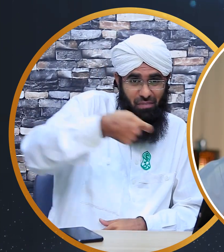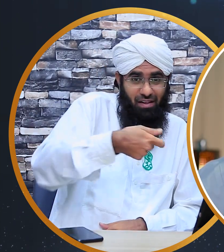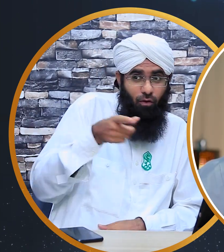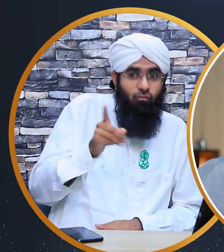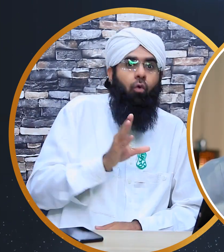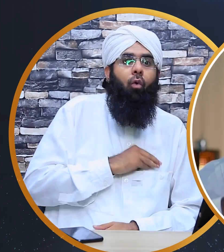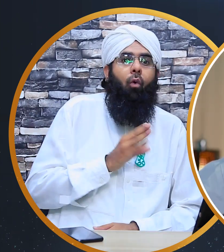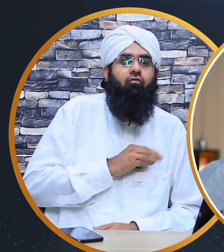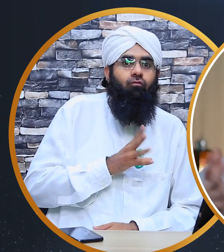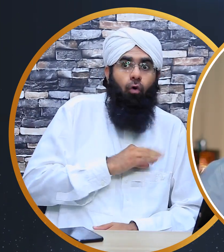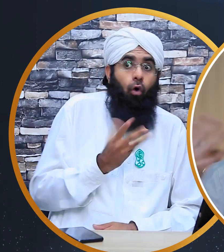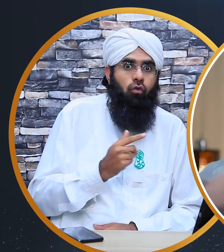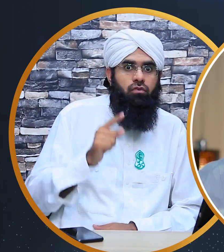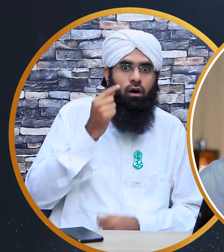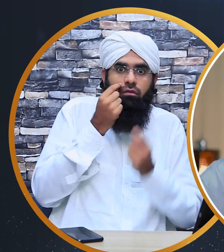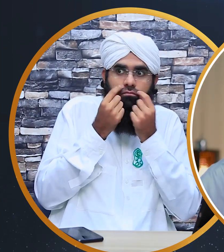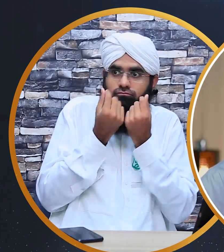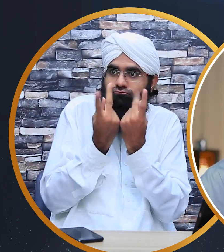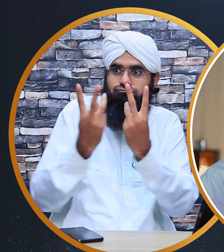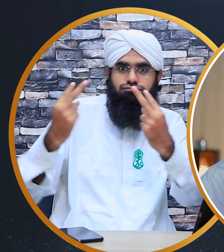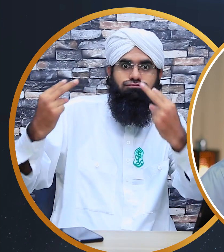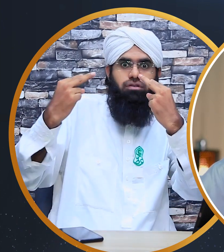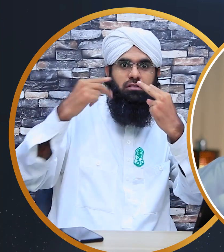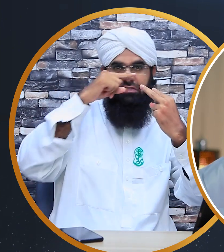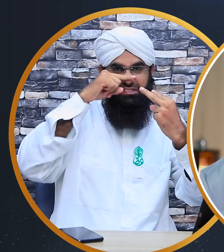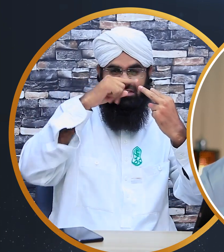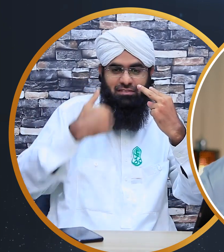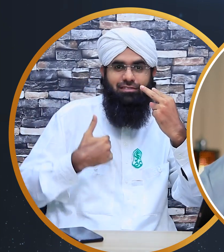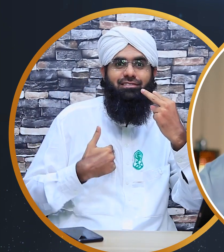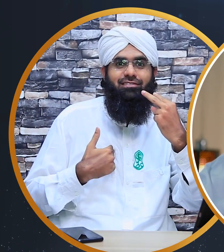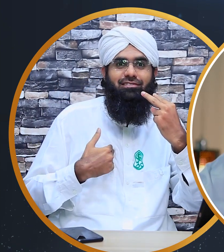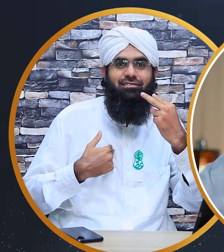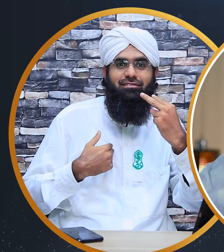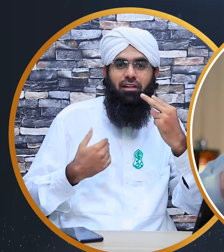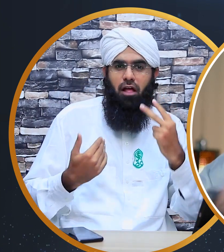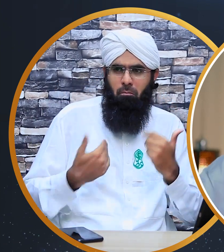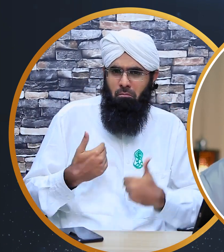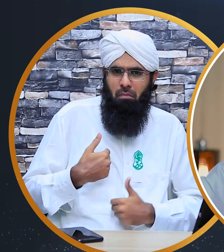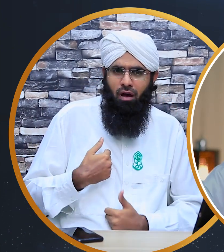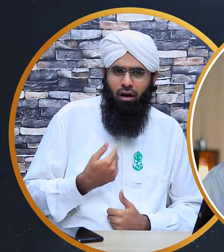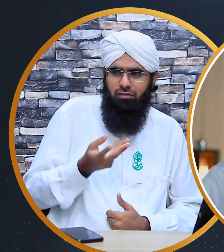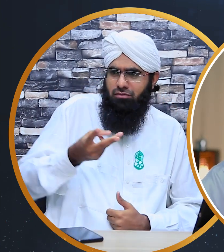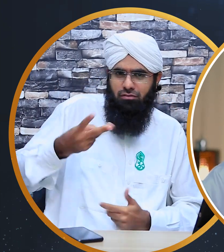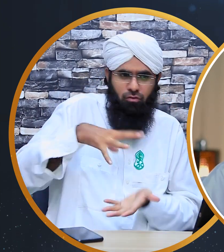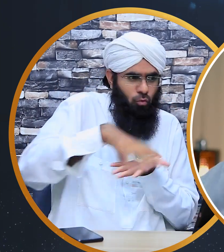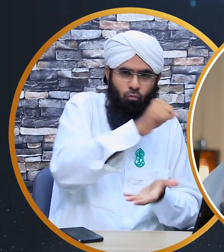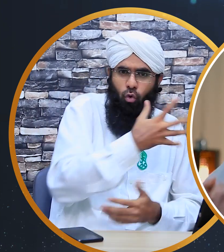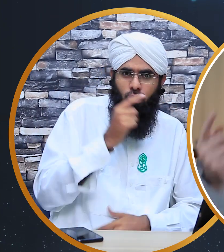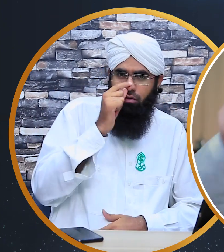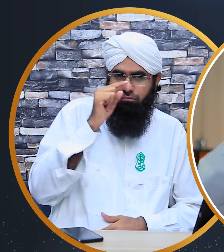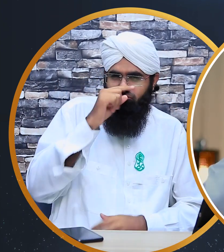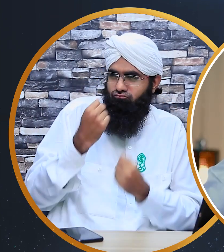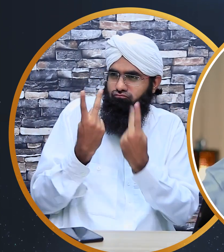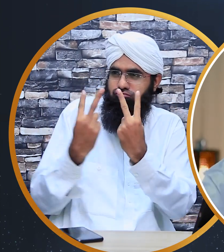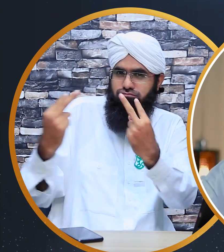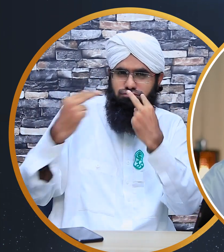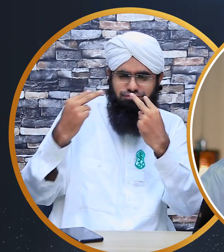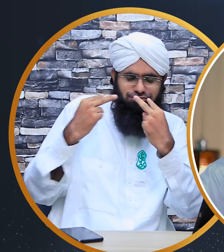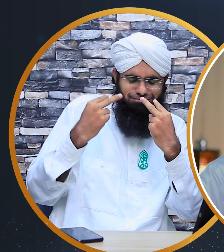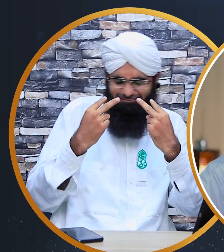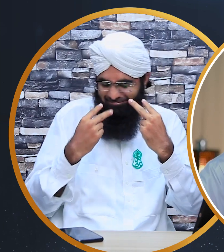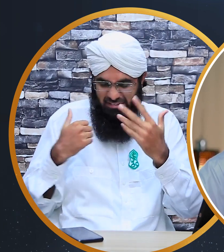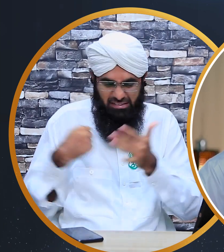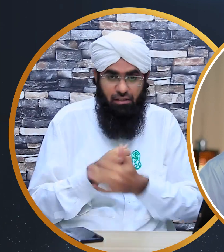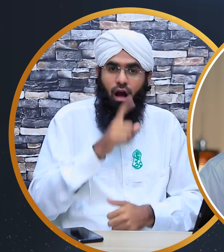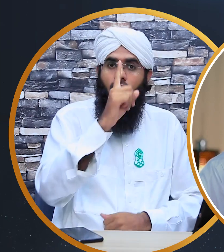آتا تھا نا، اس ڈر سے آتا تھا کہ لوگ برا بھلا کہہ رہے ہیں مجھے، اتنا برا ہوں میں کہ میری زکوٰۃ ہی قبول نہیں ہو رہی ہے۔ وہ لوگوں کی شرم میں عبادت